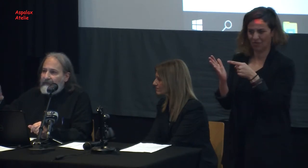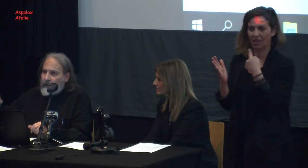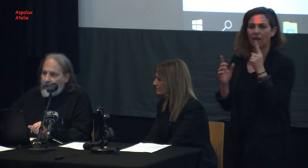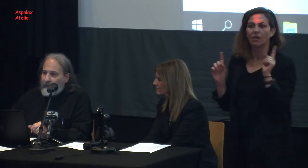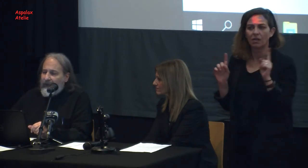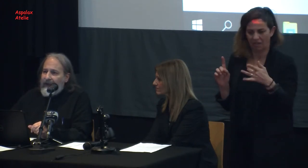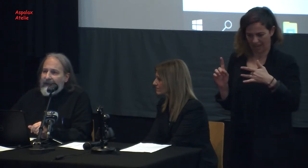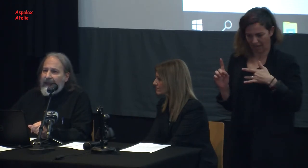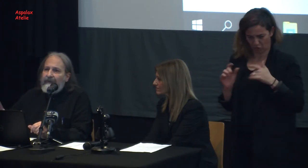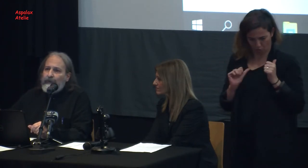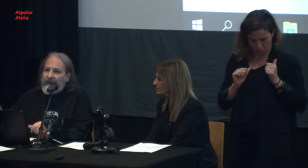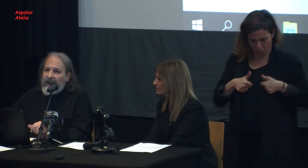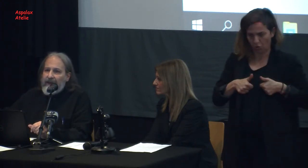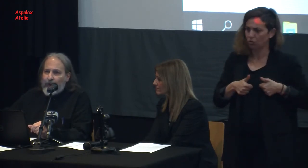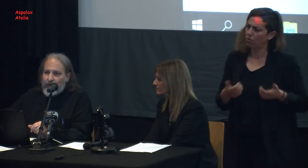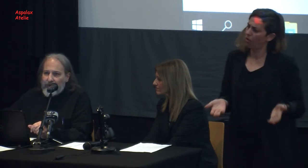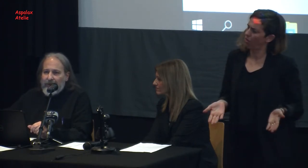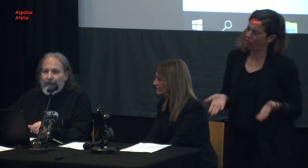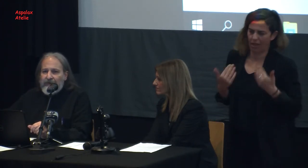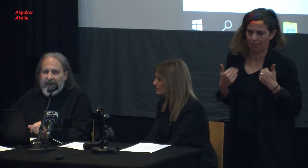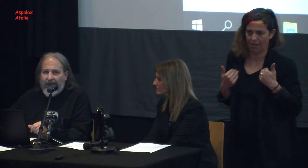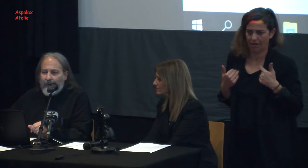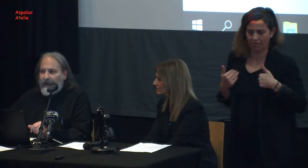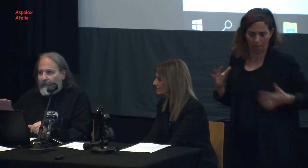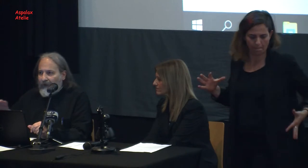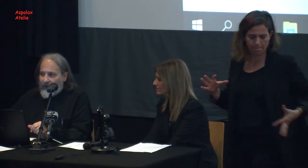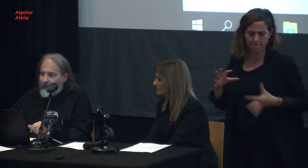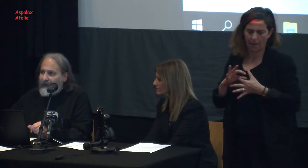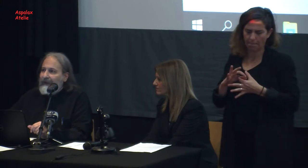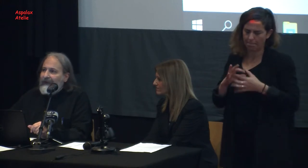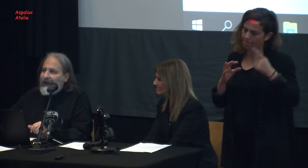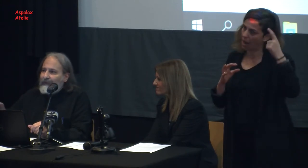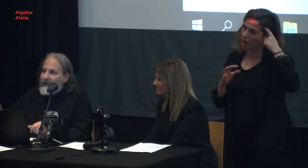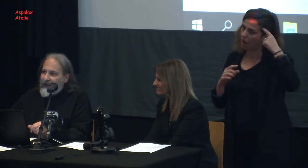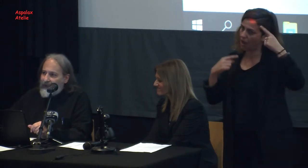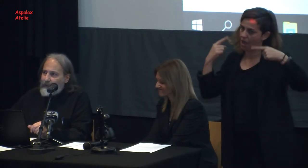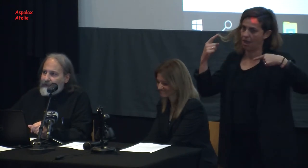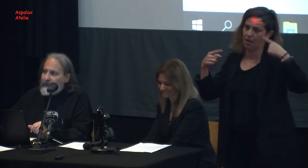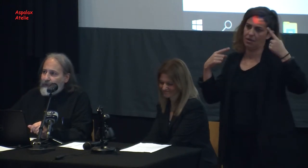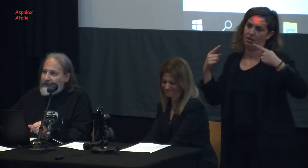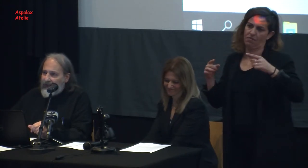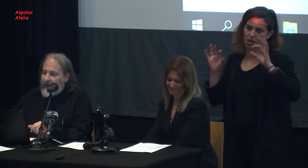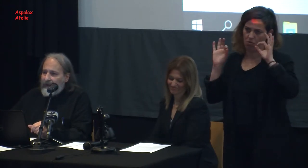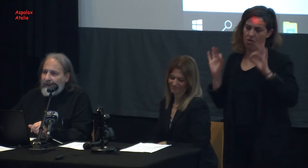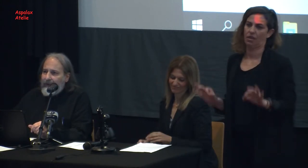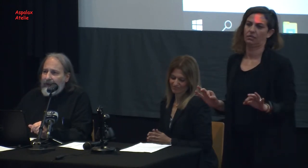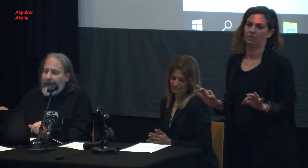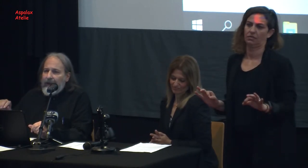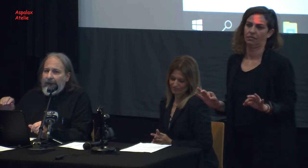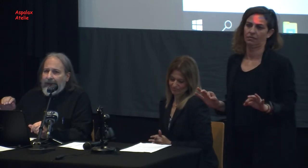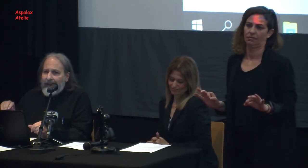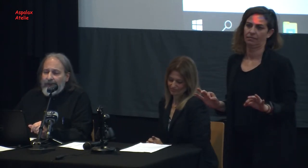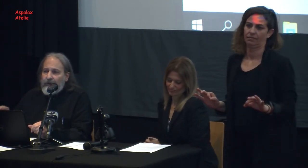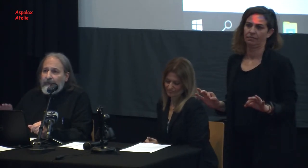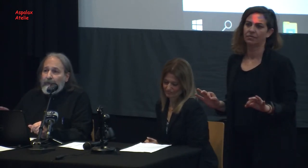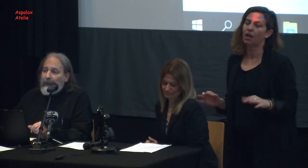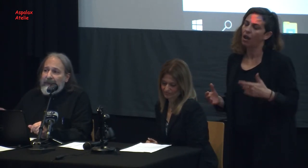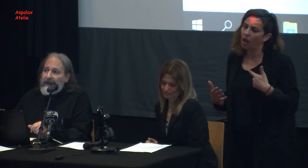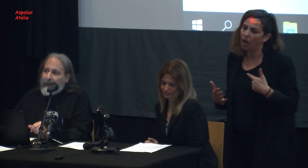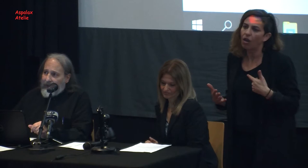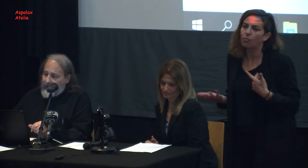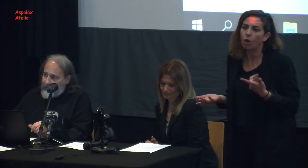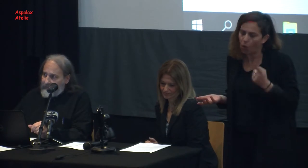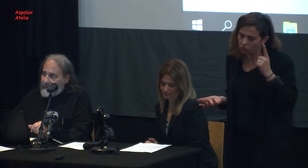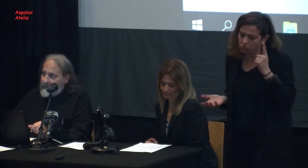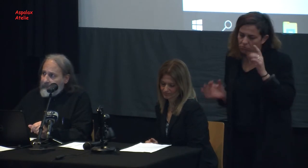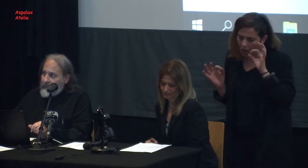Είναι μία αυτόνομη και αυτοκίνητος ουσία, όχι αυτοκίνητο, αυτοκίνητος ουσία. Κατέληξε ότι αυτό το πράγμα